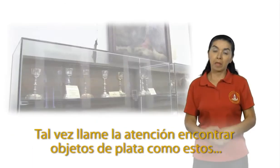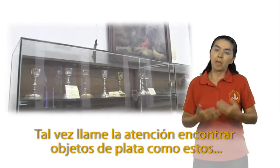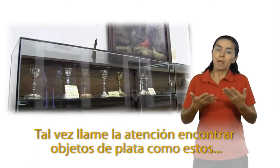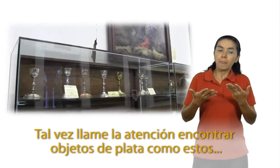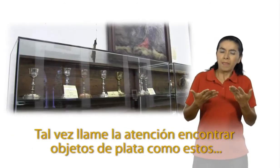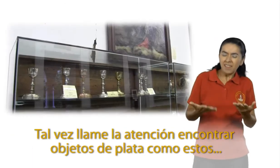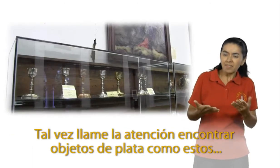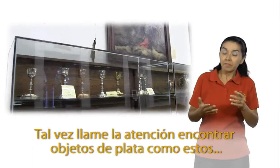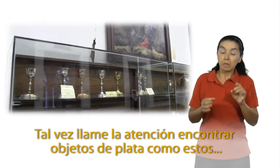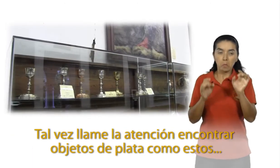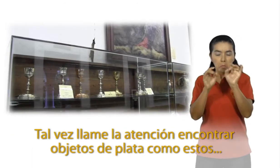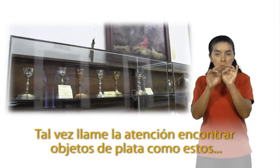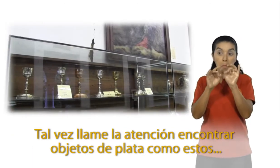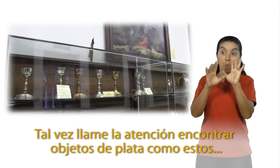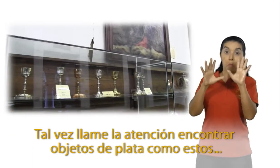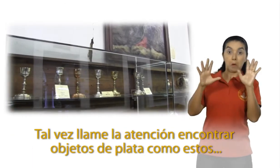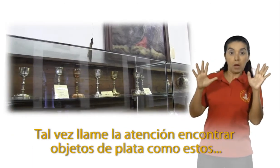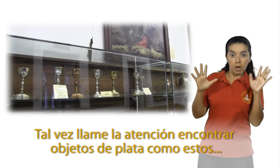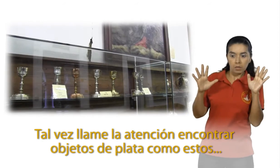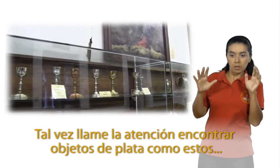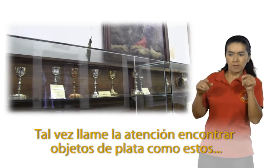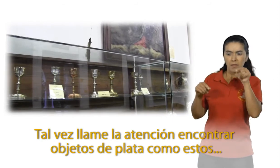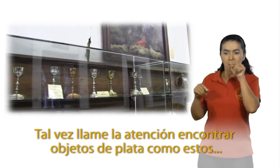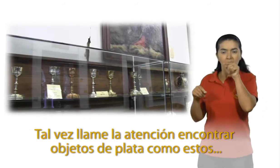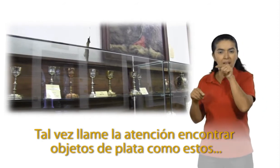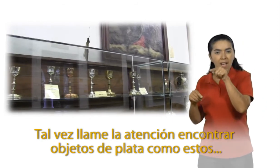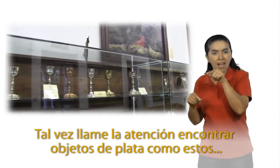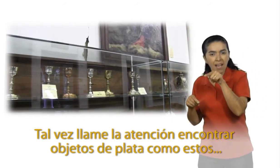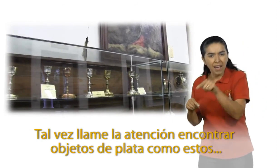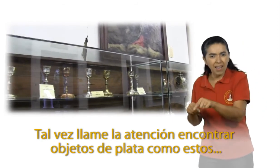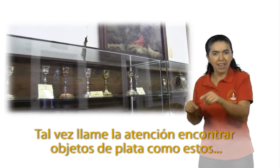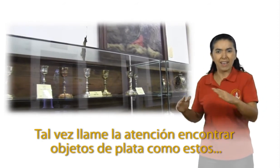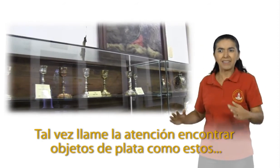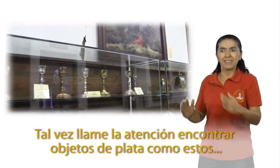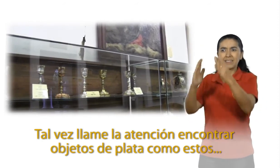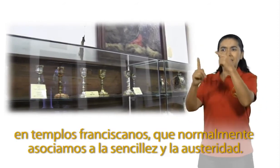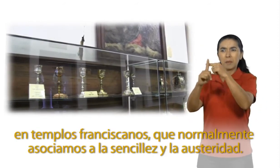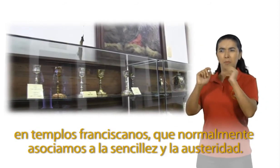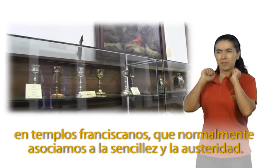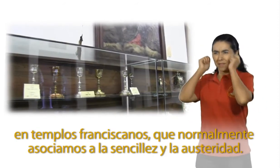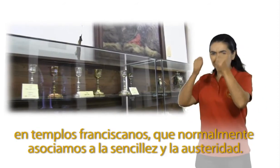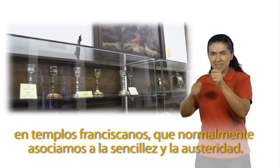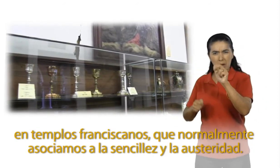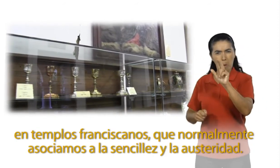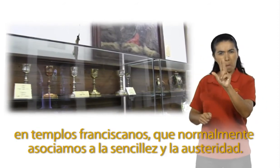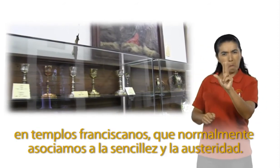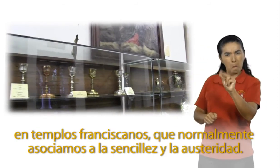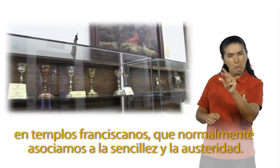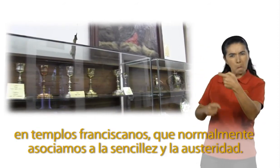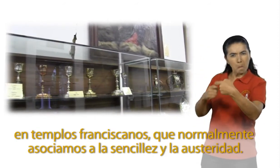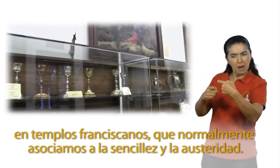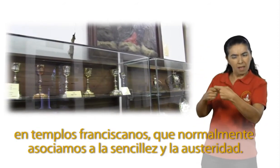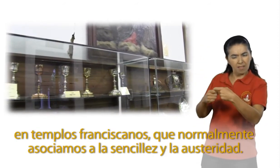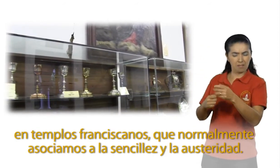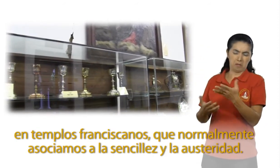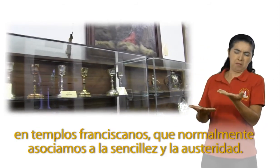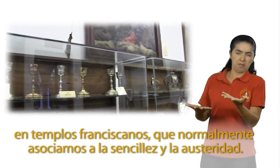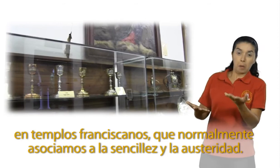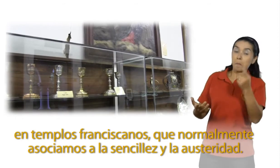Tal vez llame la atención encontrar objetos de plata como estos en templos franciscanos que normalmente asociamos